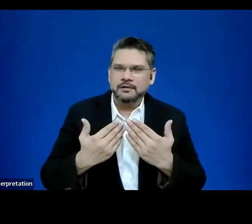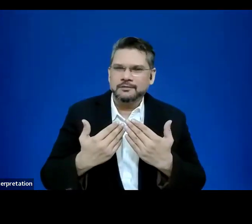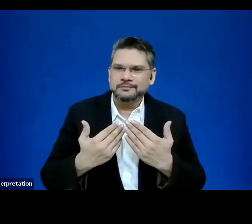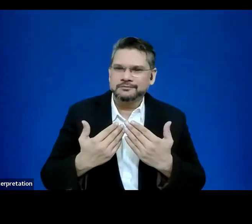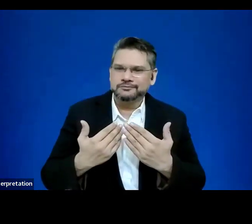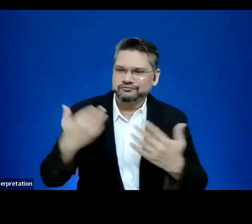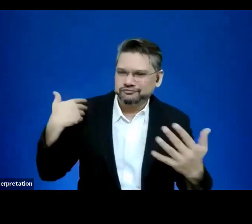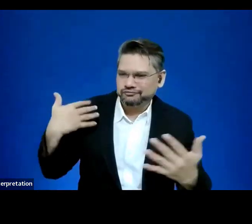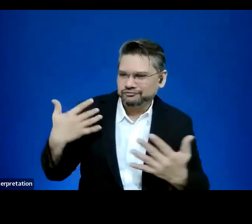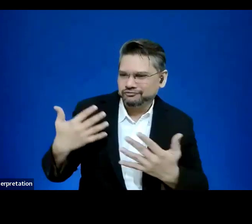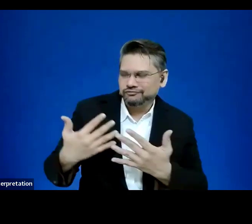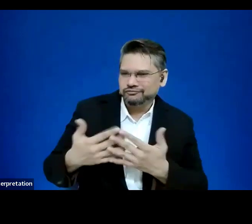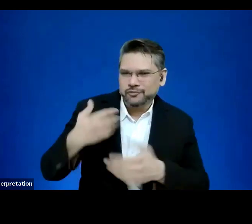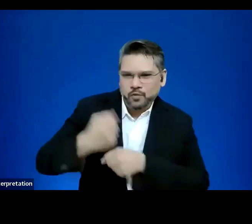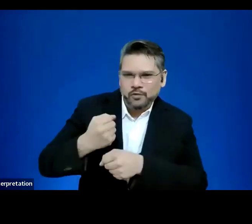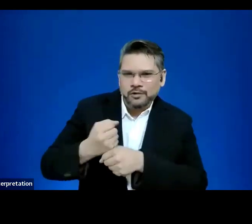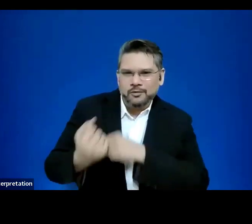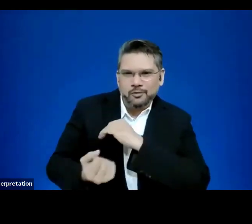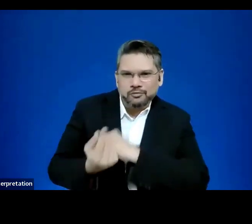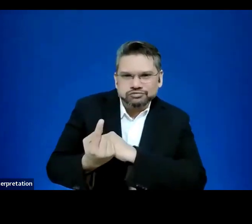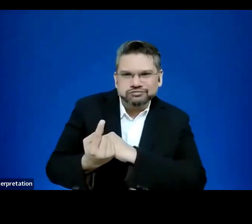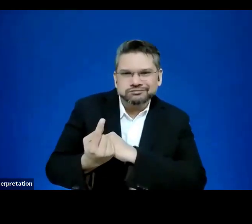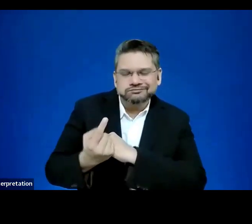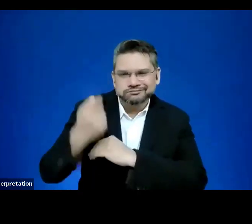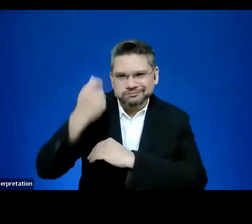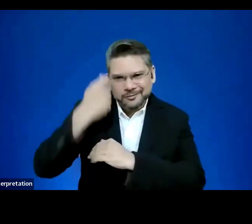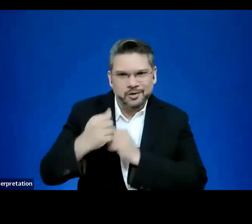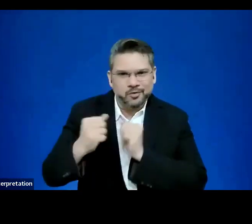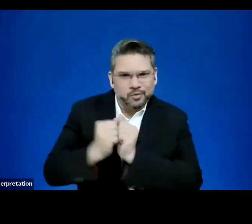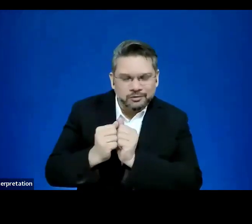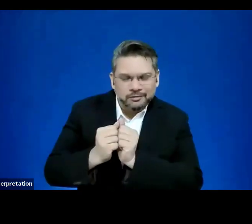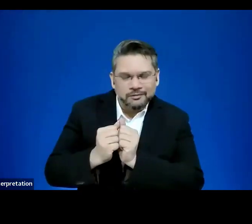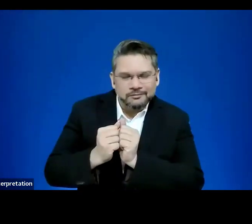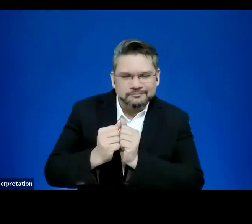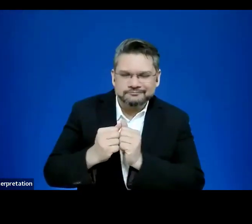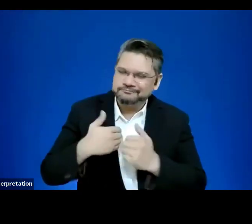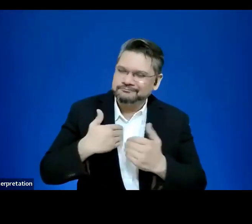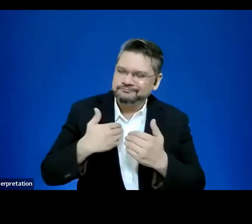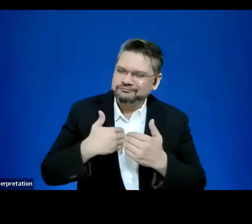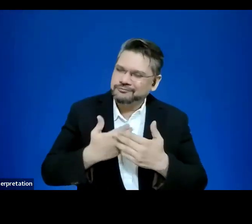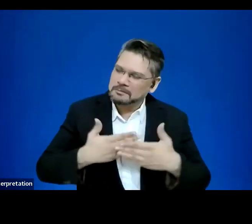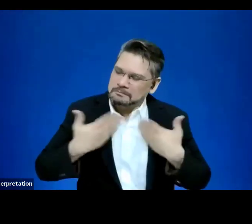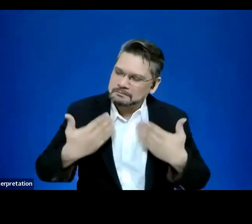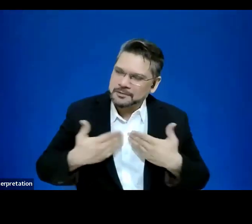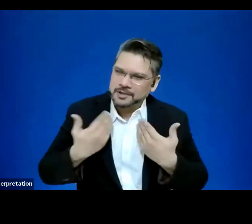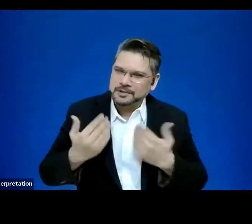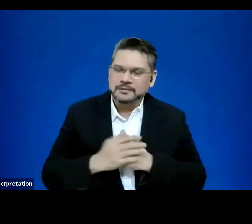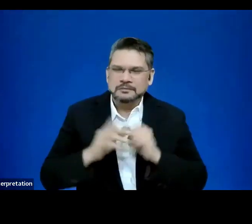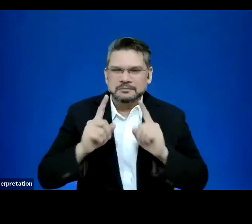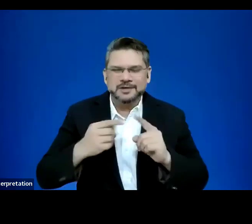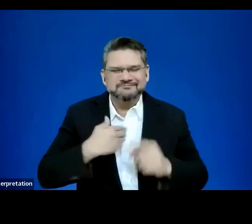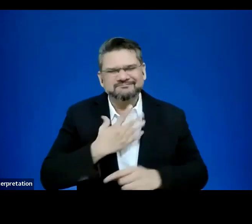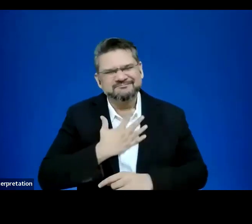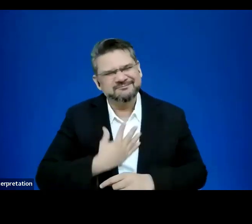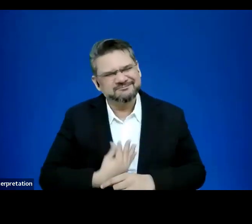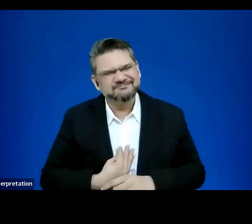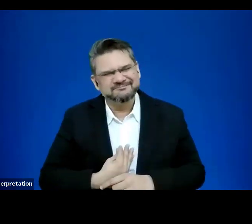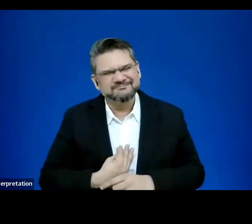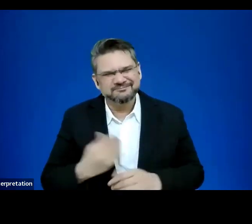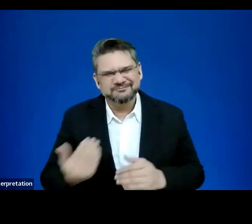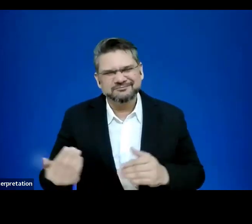而且我非常感谢我这么棒的机会哦，能够与我们的Bhargavi博士一起来工作。